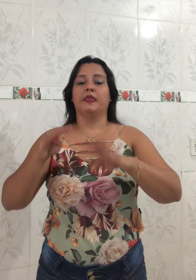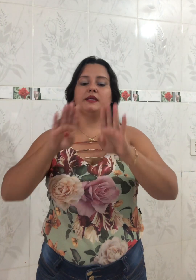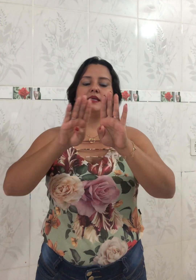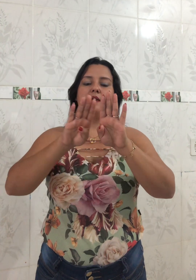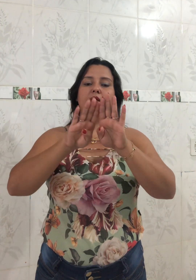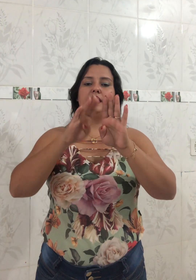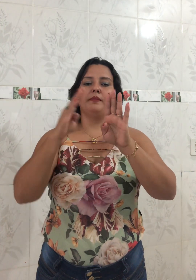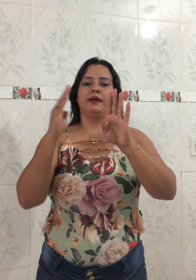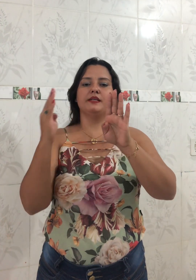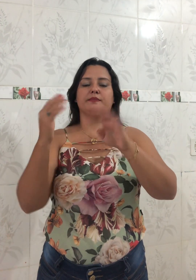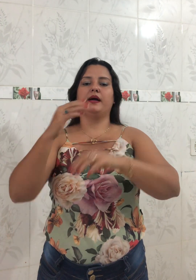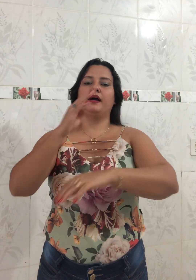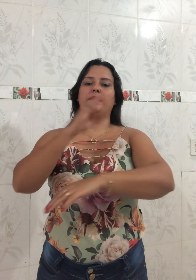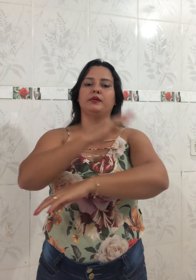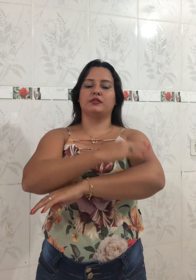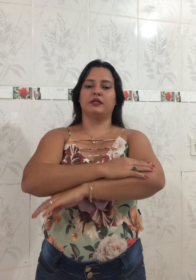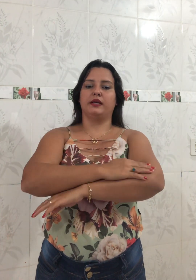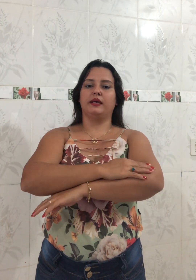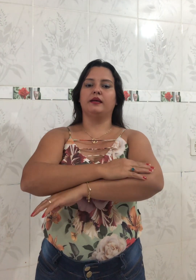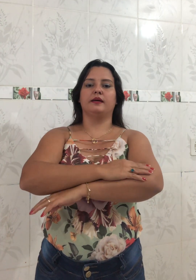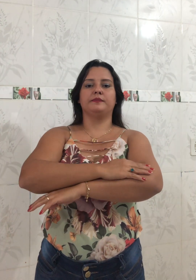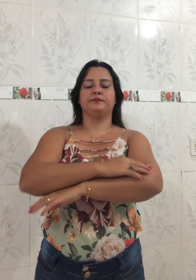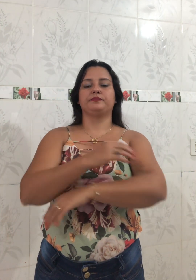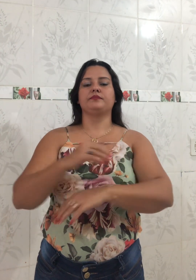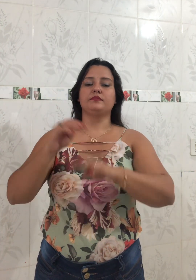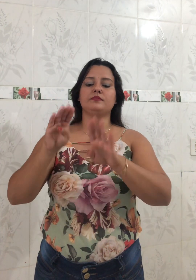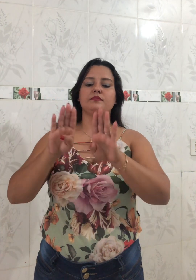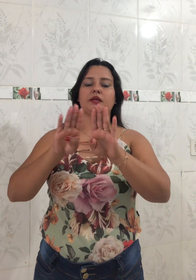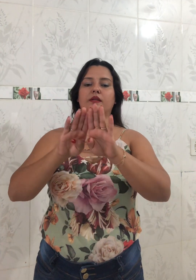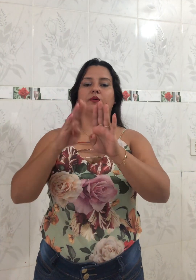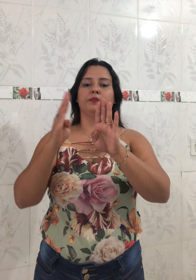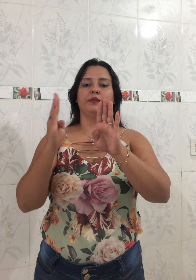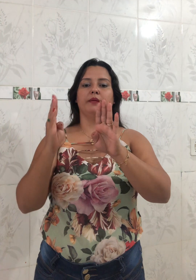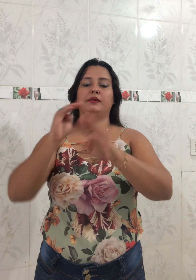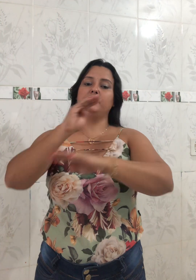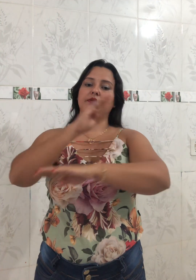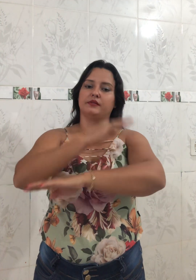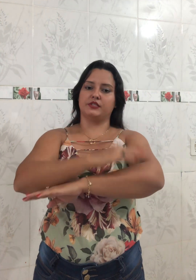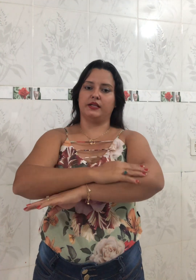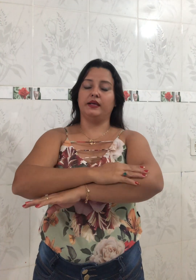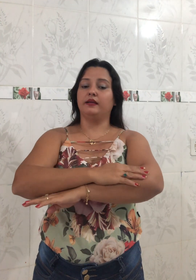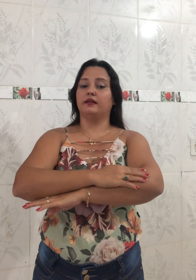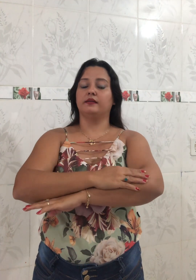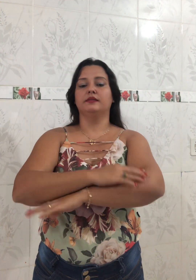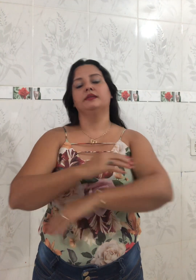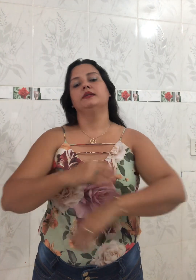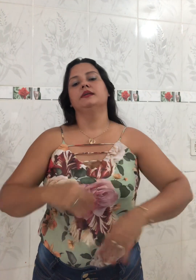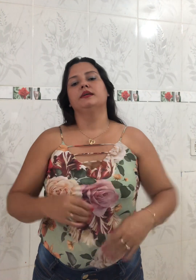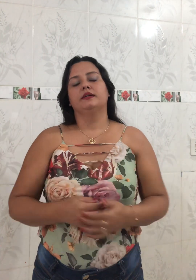Esse abrir que é mais para abrir a janela. Então, abrir janela.